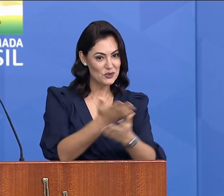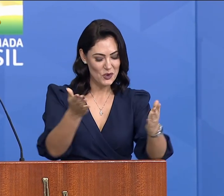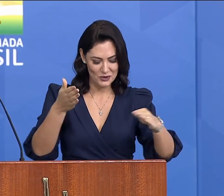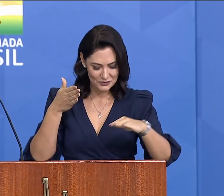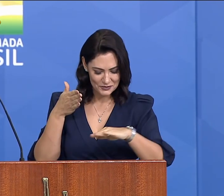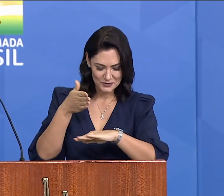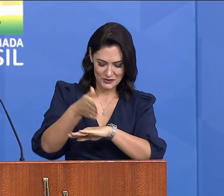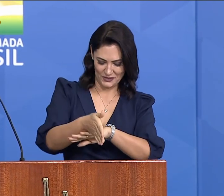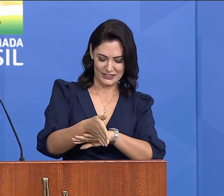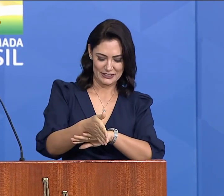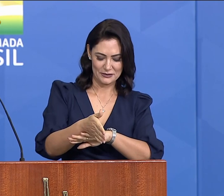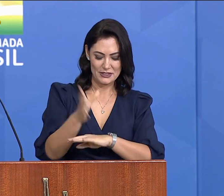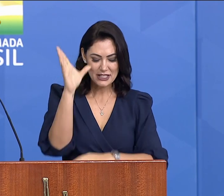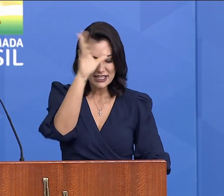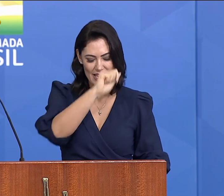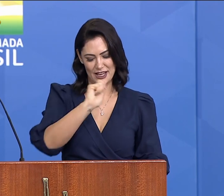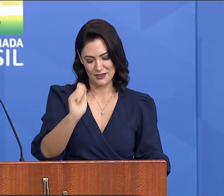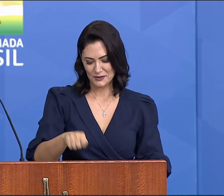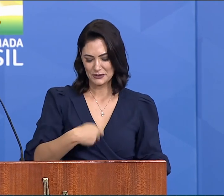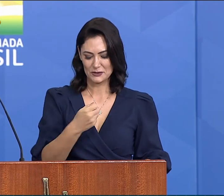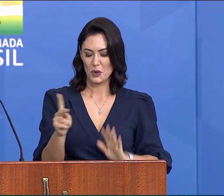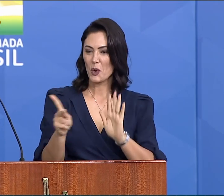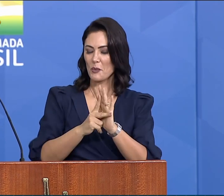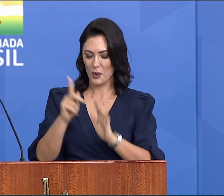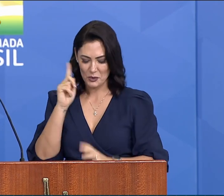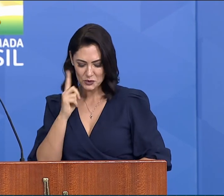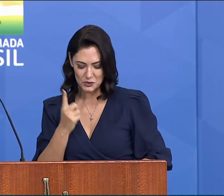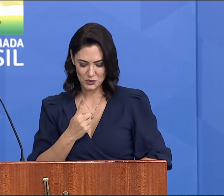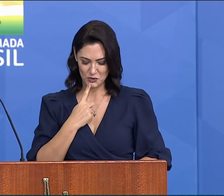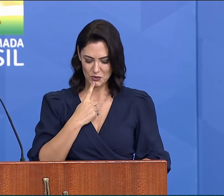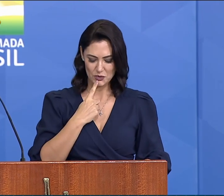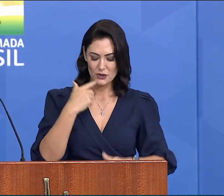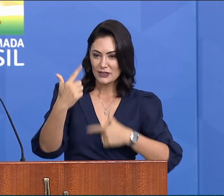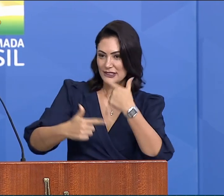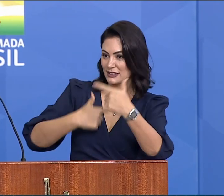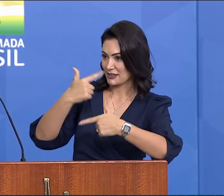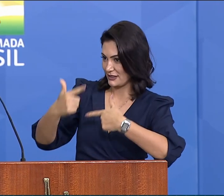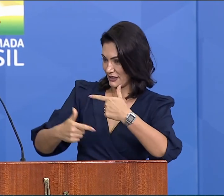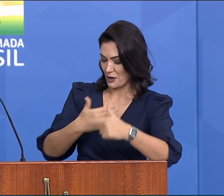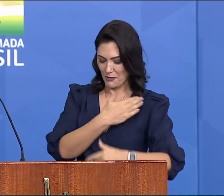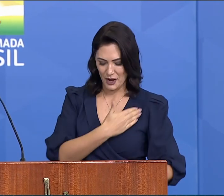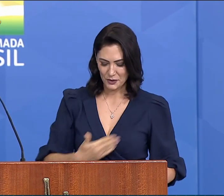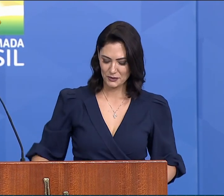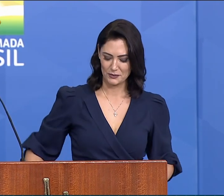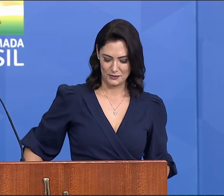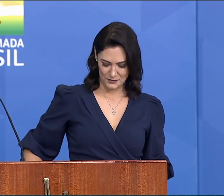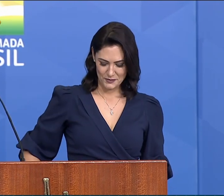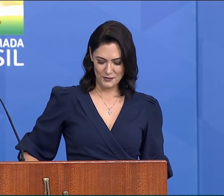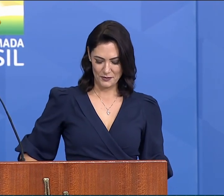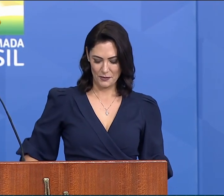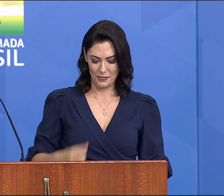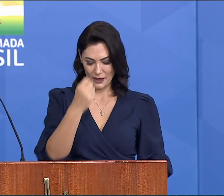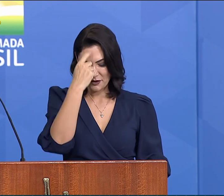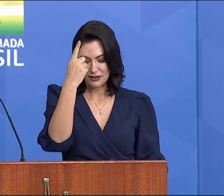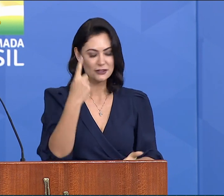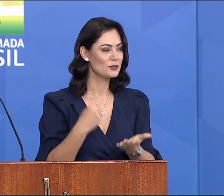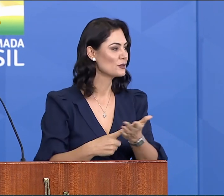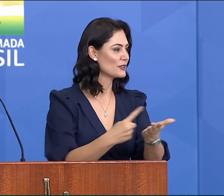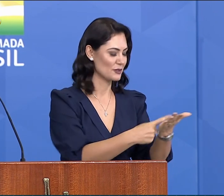Nesse projeto, todos terão acesso aos sinais criados por surdos que trabalham no governo e toda a sua equipe.